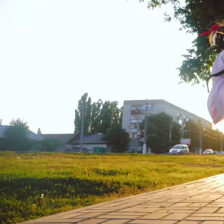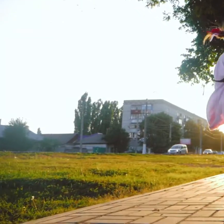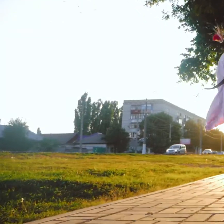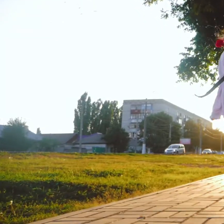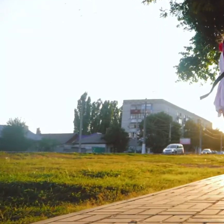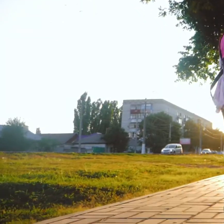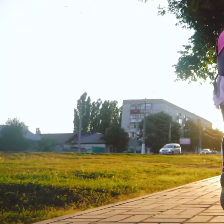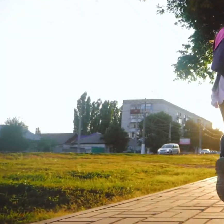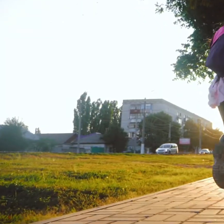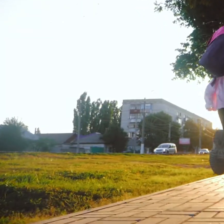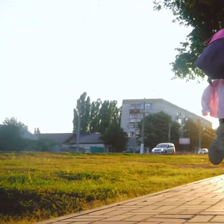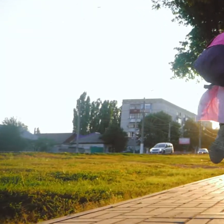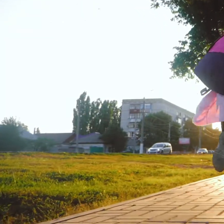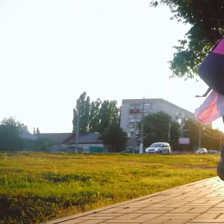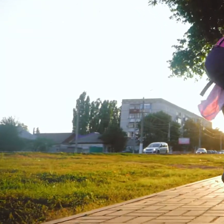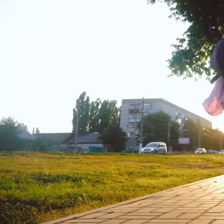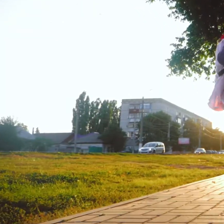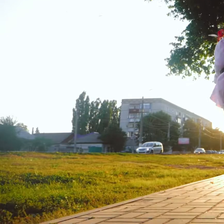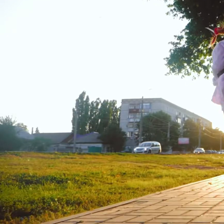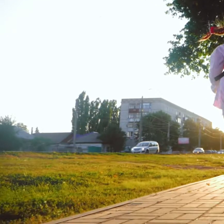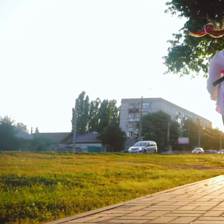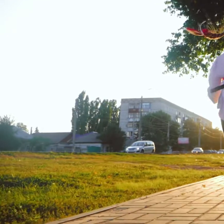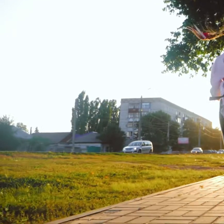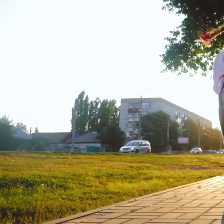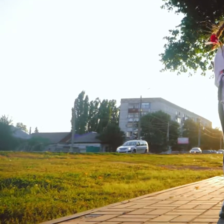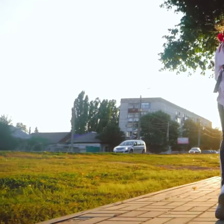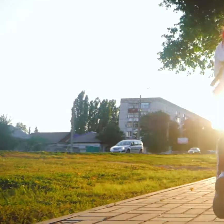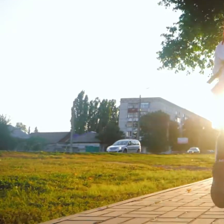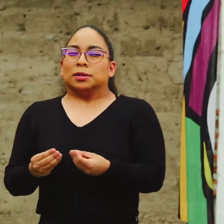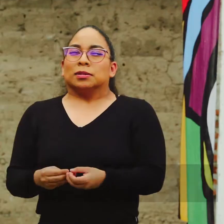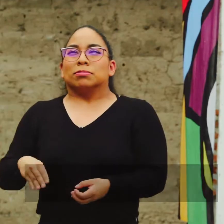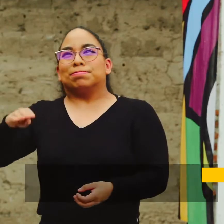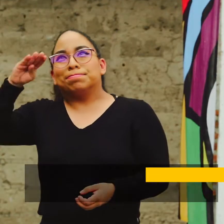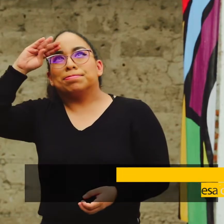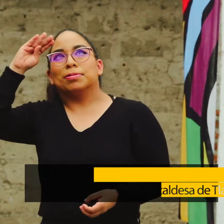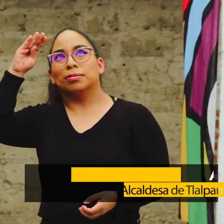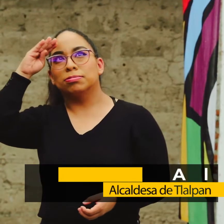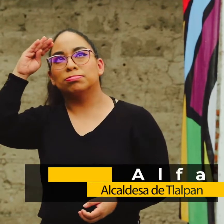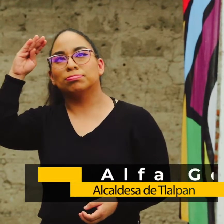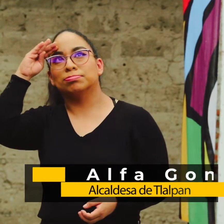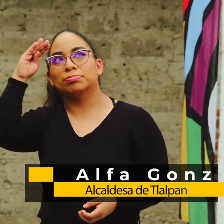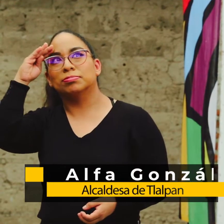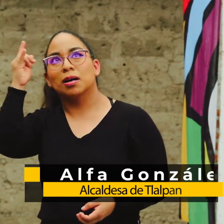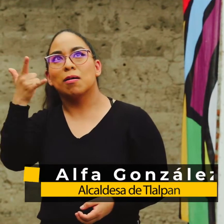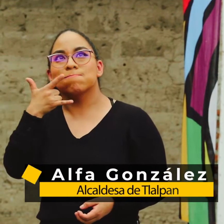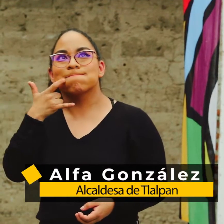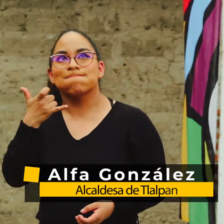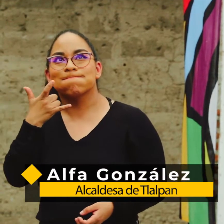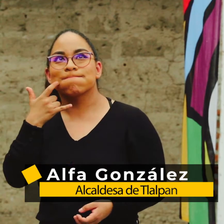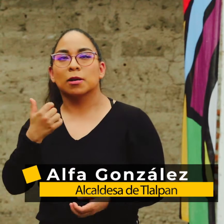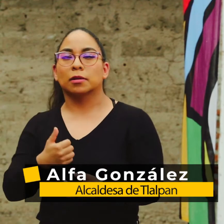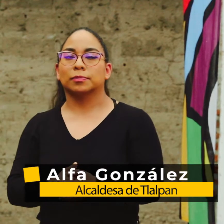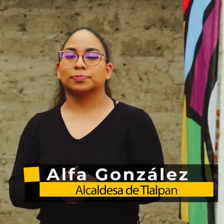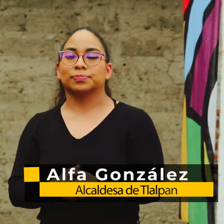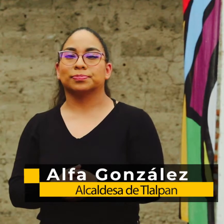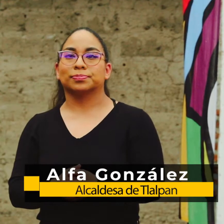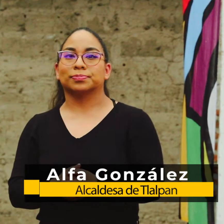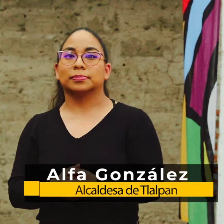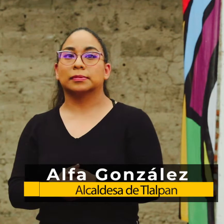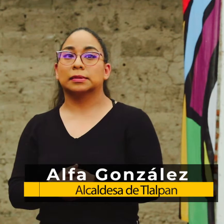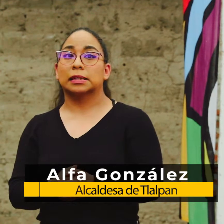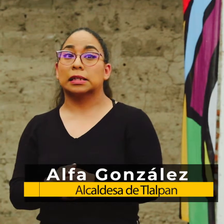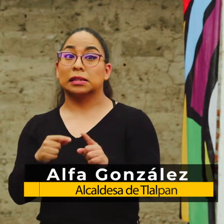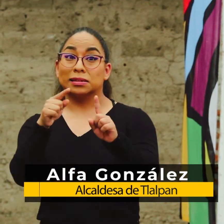Y hoy estamos aquí cumpliendo nuestra palabra. En particular esta acción social, el